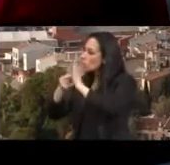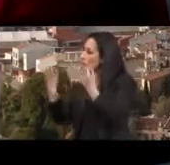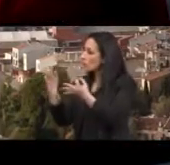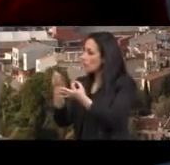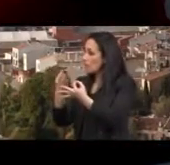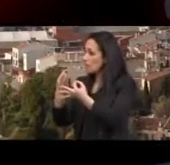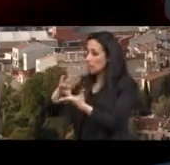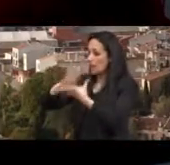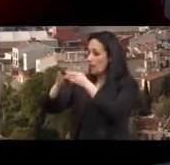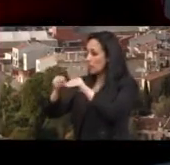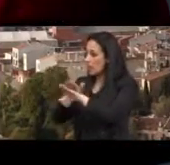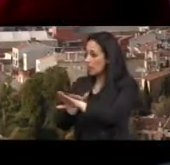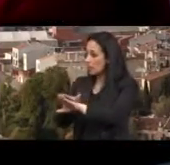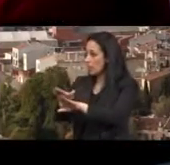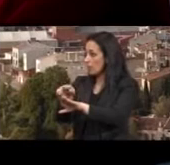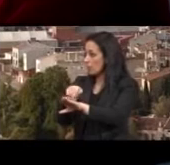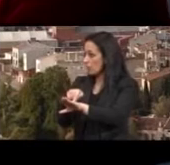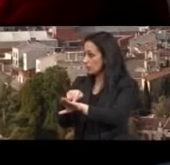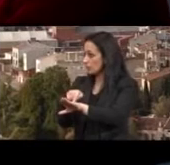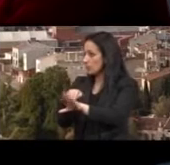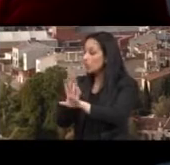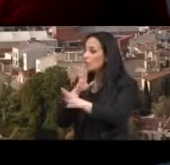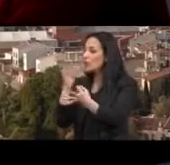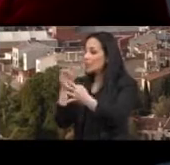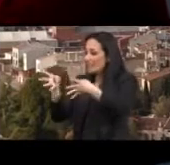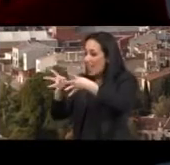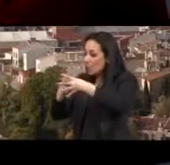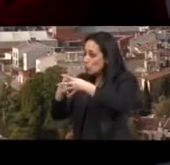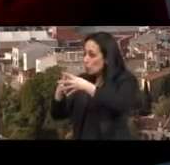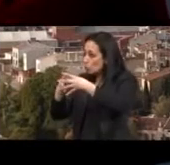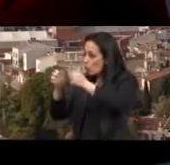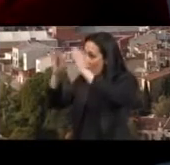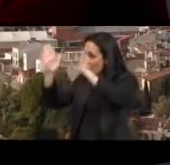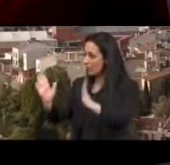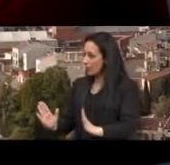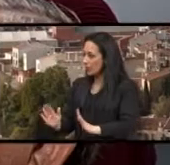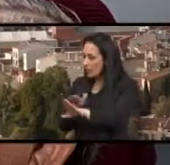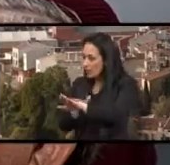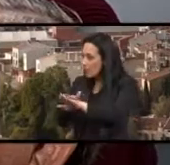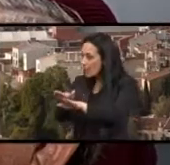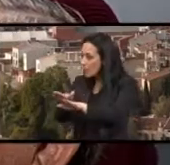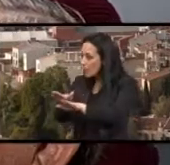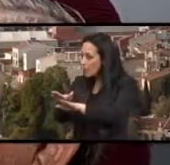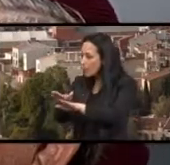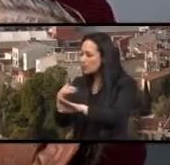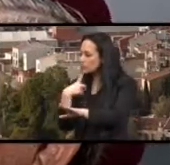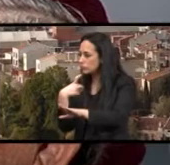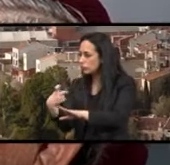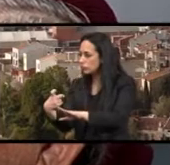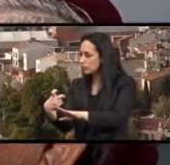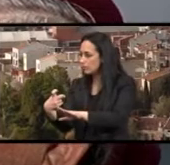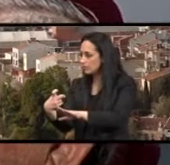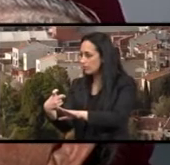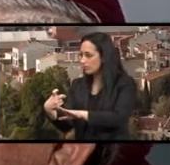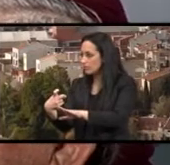rampa. Però per l'estructura de l'edifici és de gran dificultat i necessitaríem